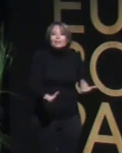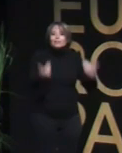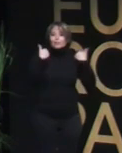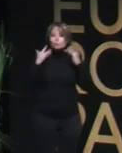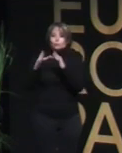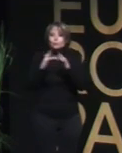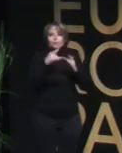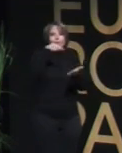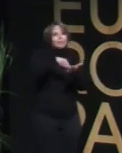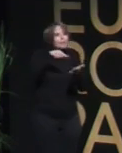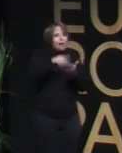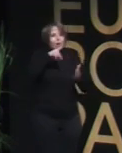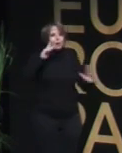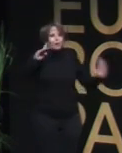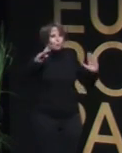es muchísimo mayor en esta etapa.